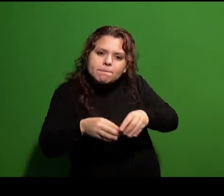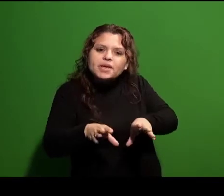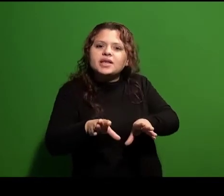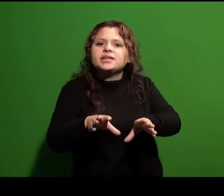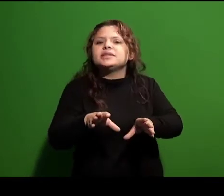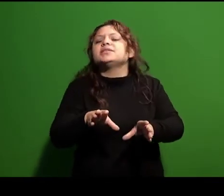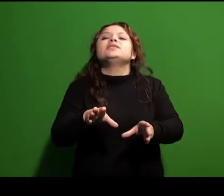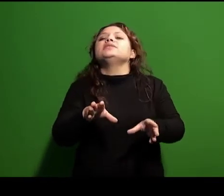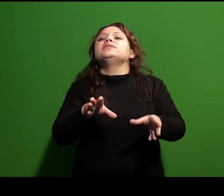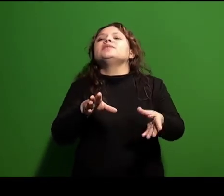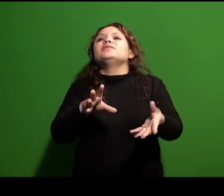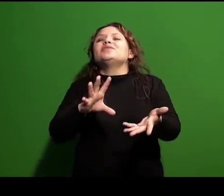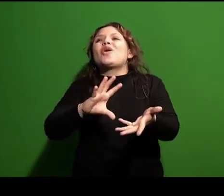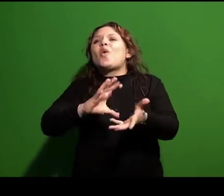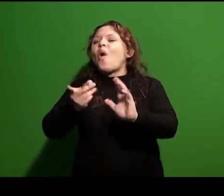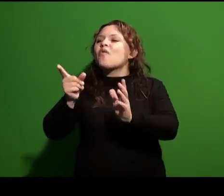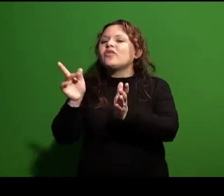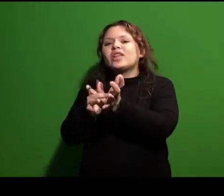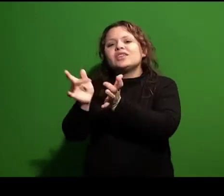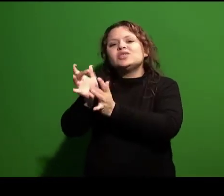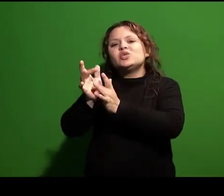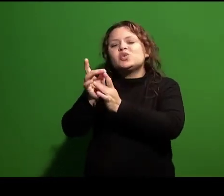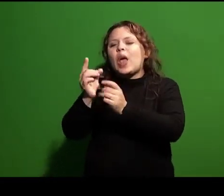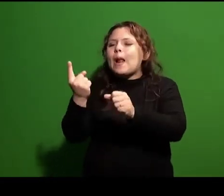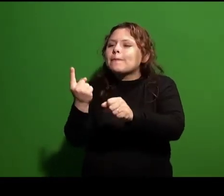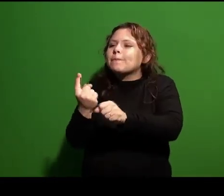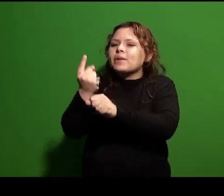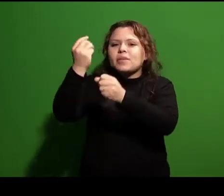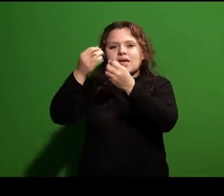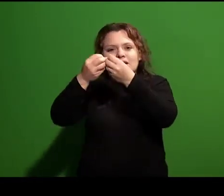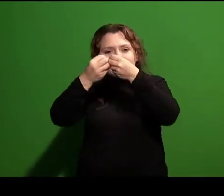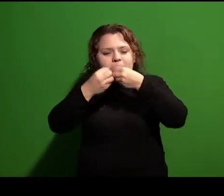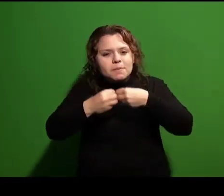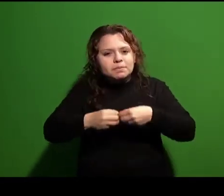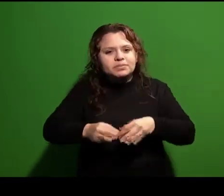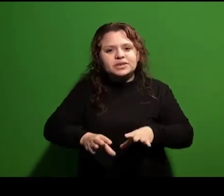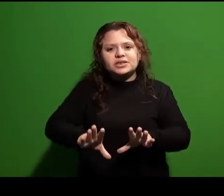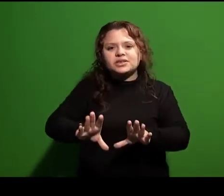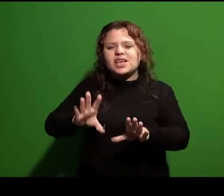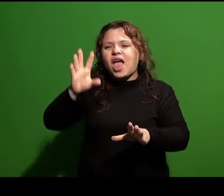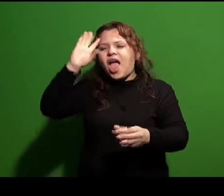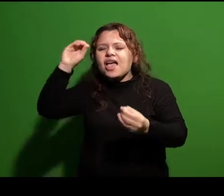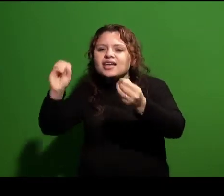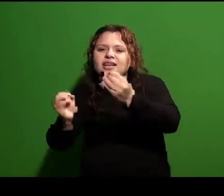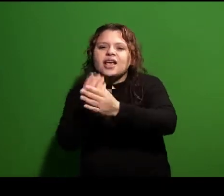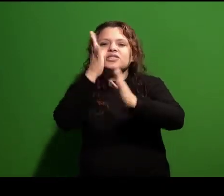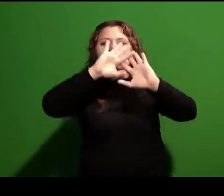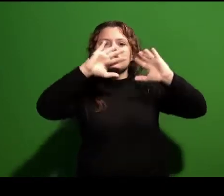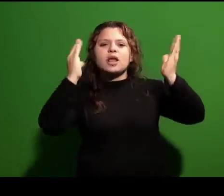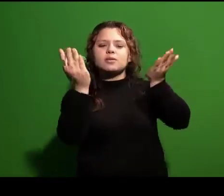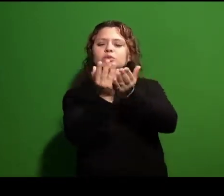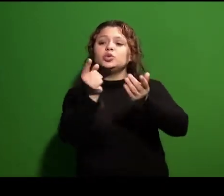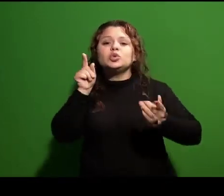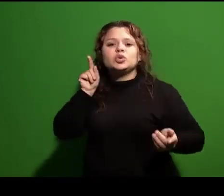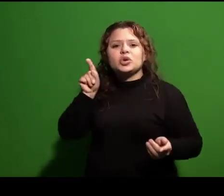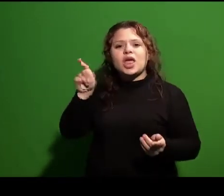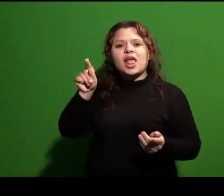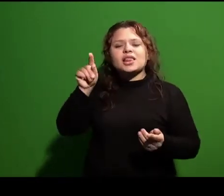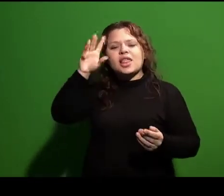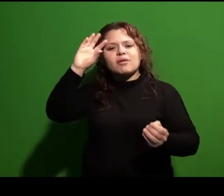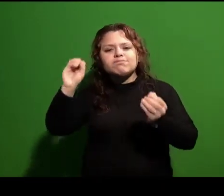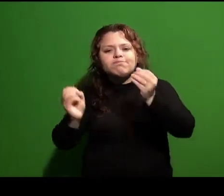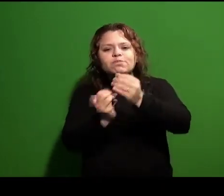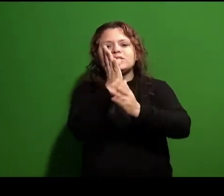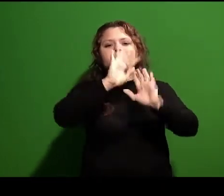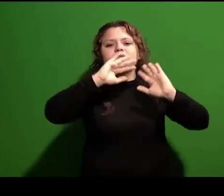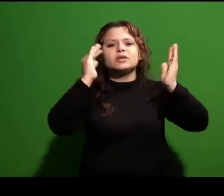argé se refiere a Jesús como el iniciador o la primera causa de toda la creación. Es decir, Él es el